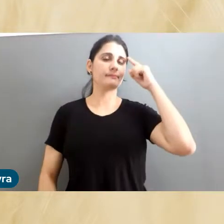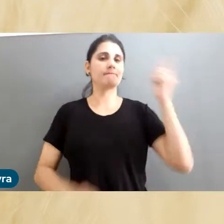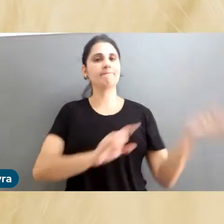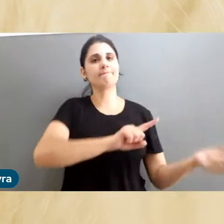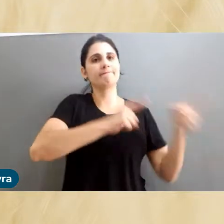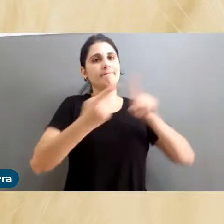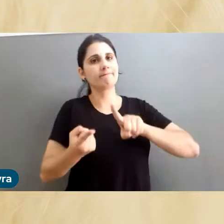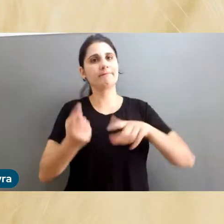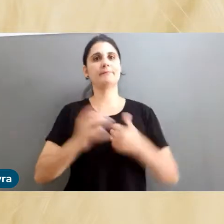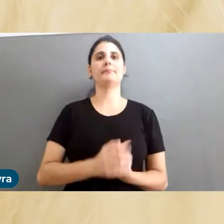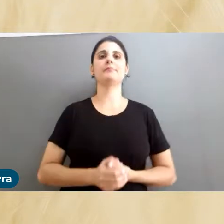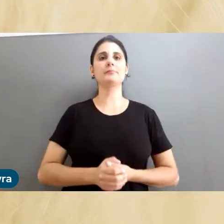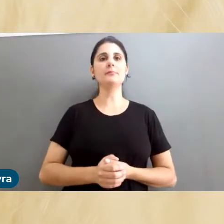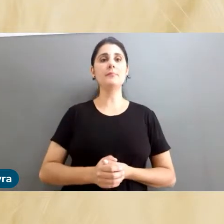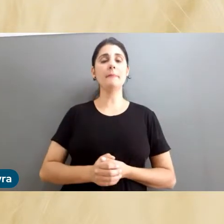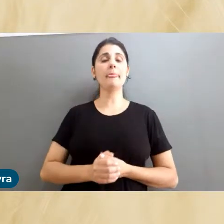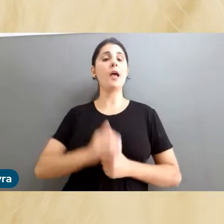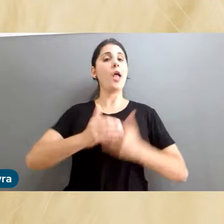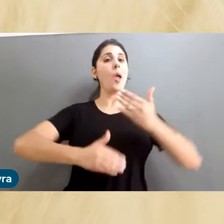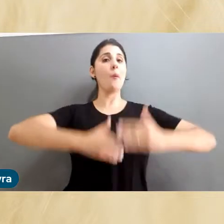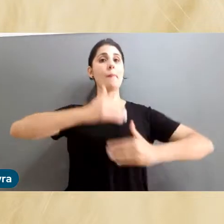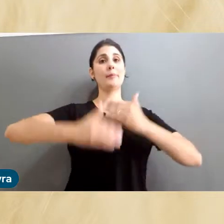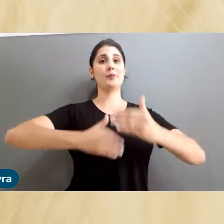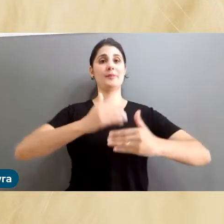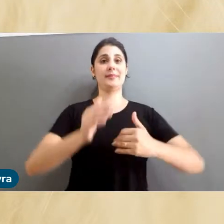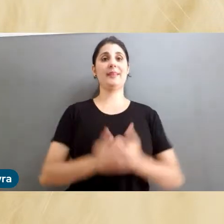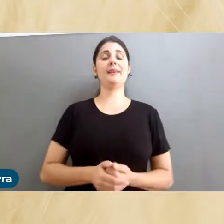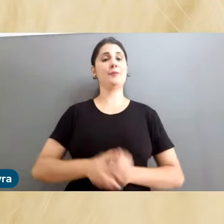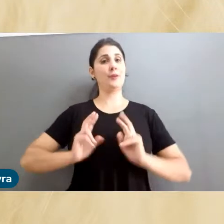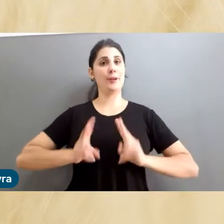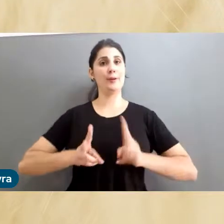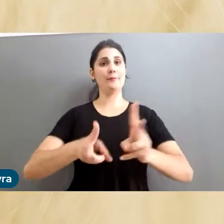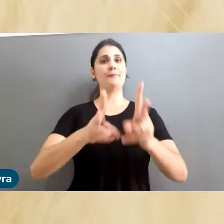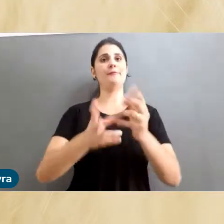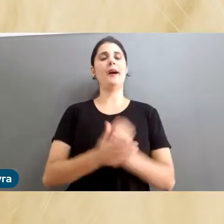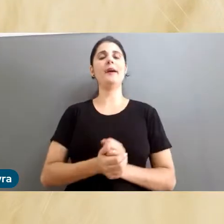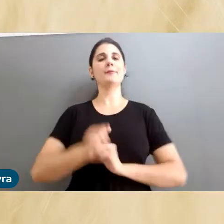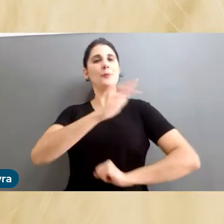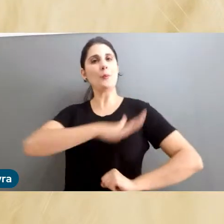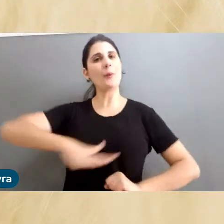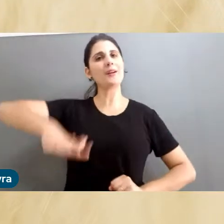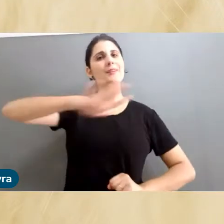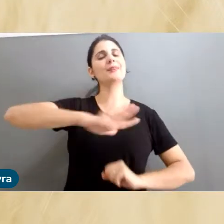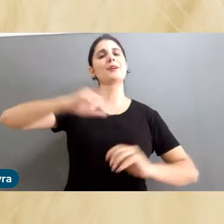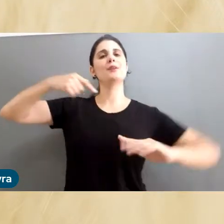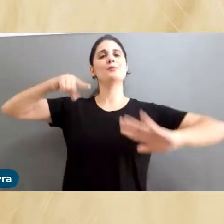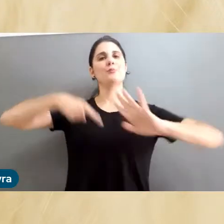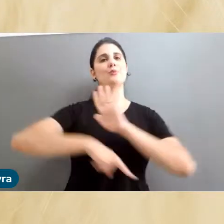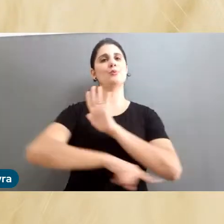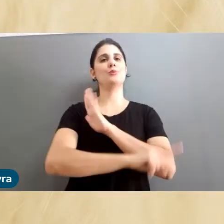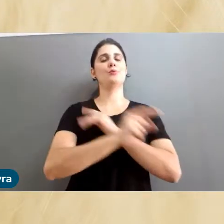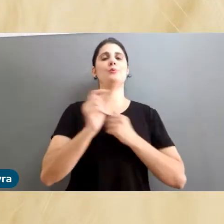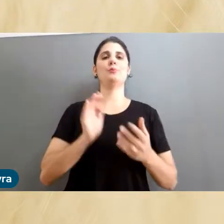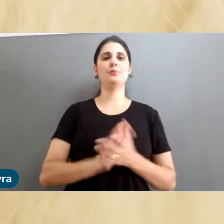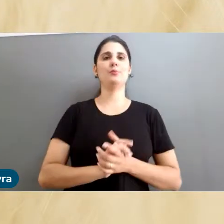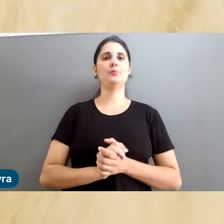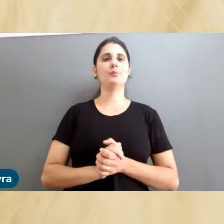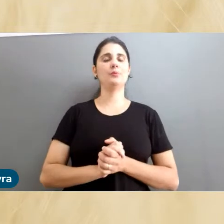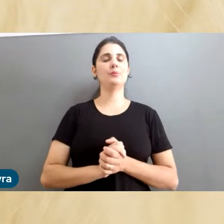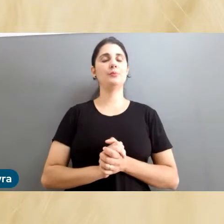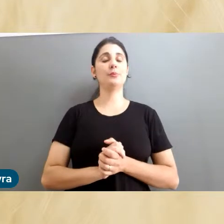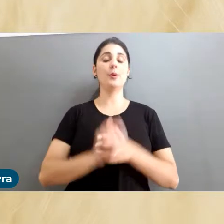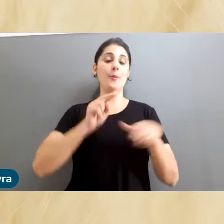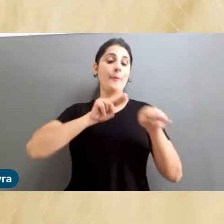planetária. O processo, ele segue uma dimensão que ultrapassa, muitas vezes, uma única